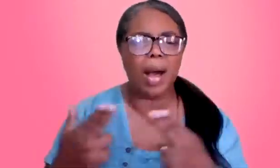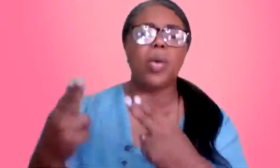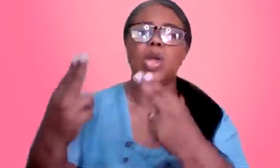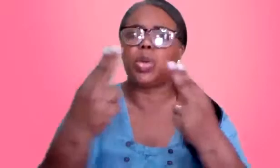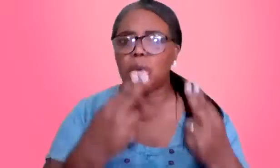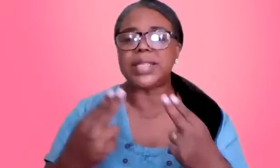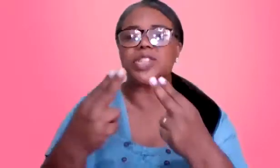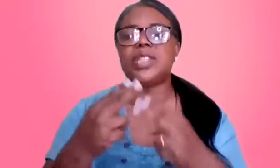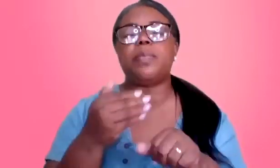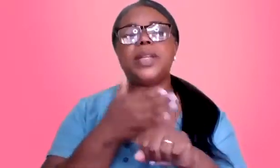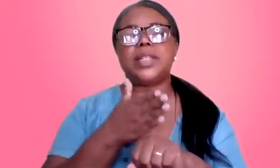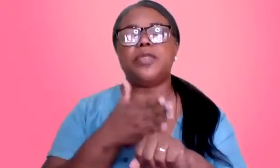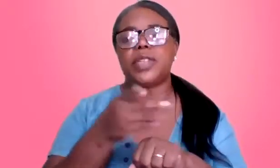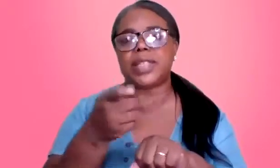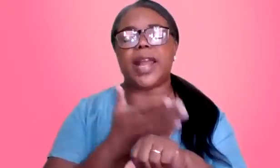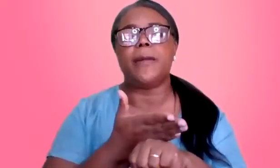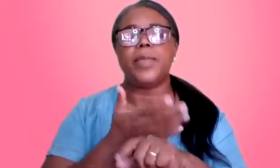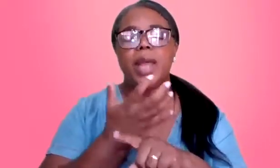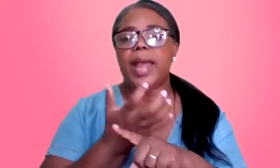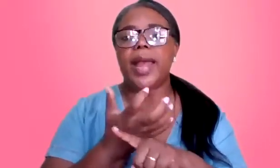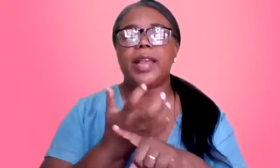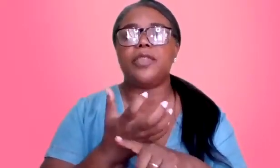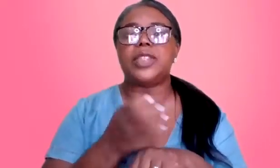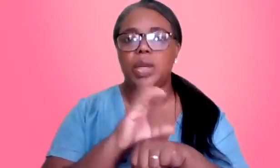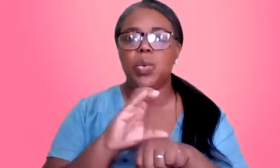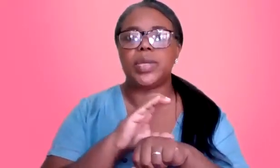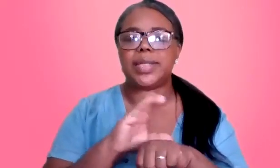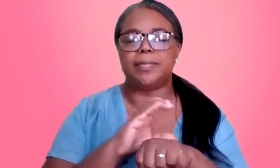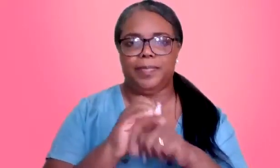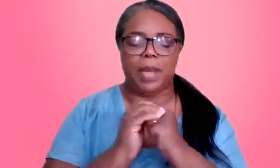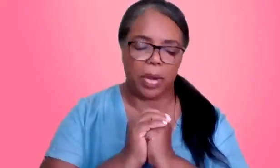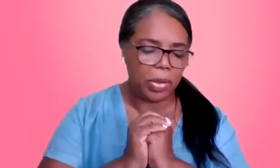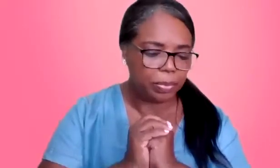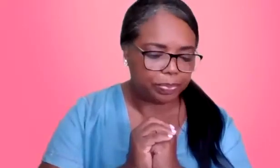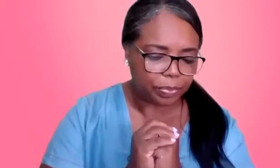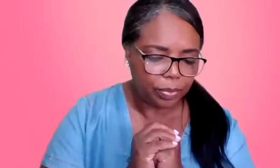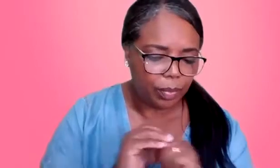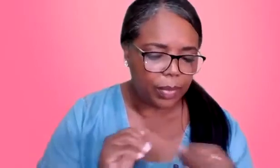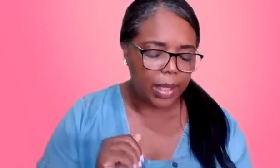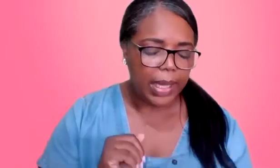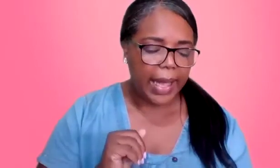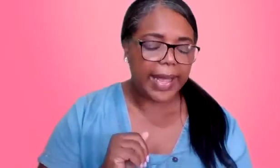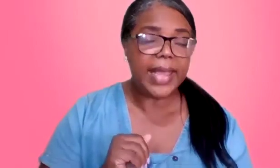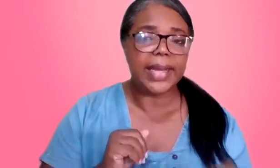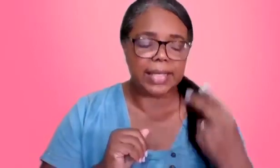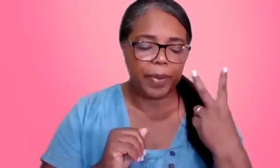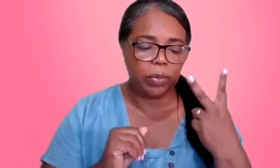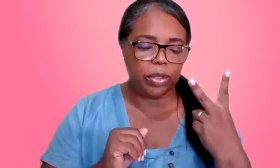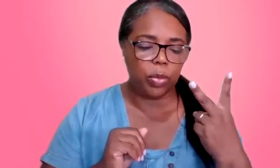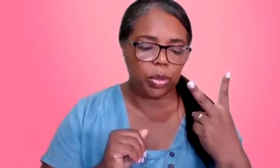igual todas as disciplinas que você cursa, tá bom? Aí, nessa pergunta número